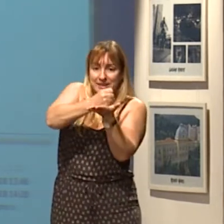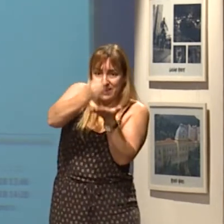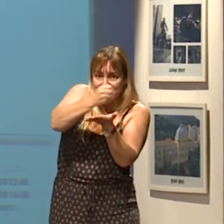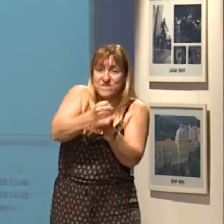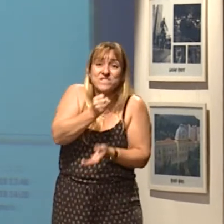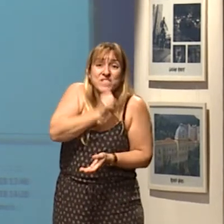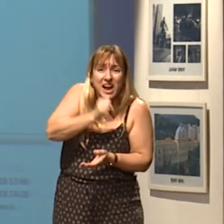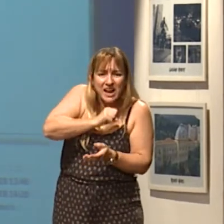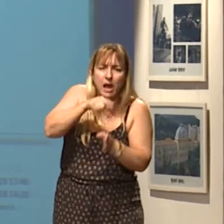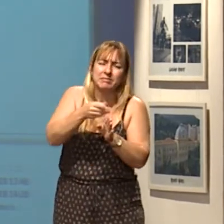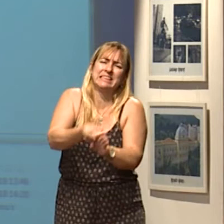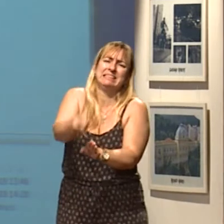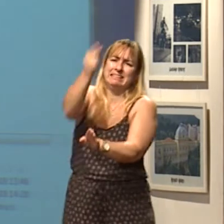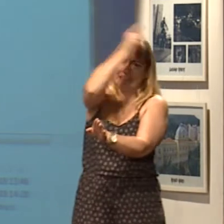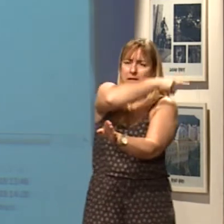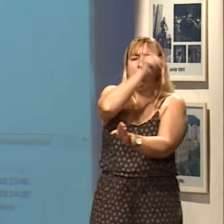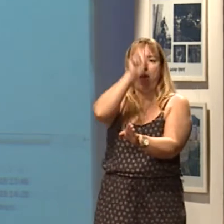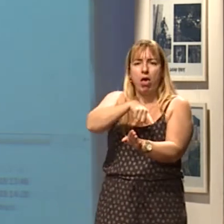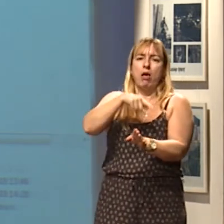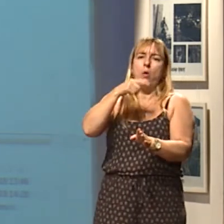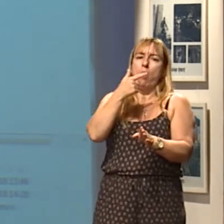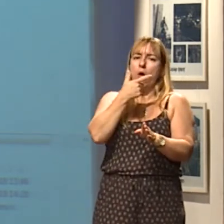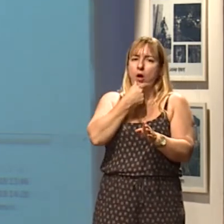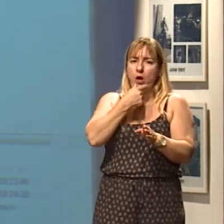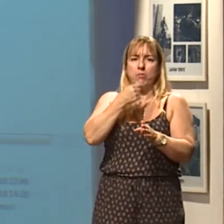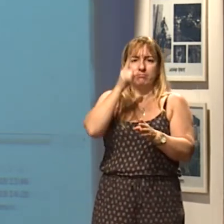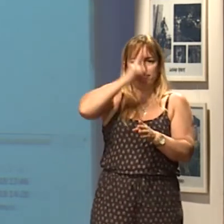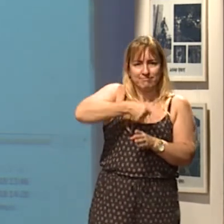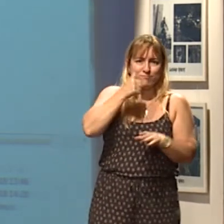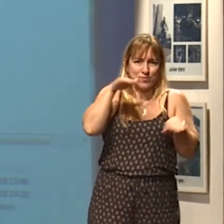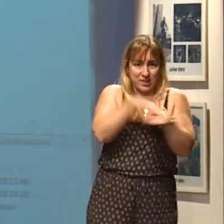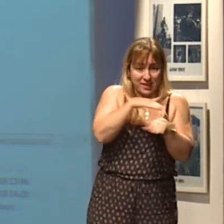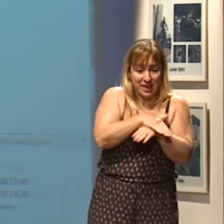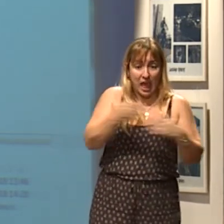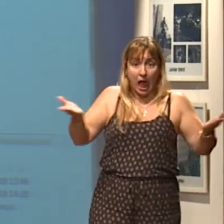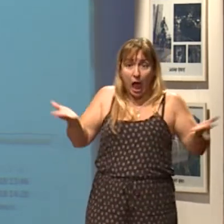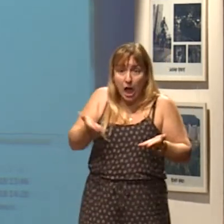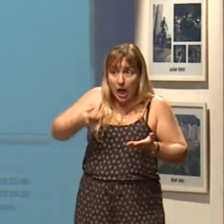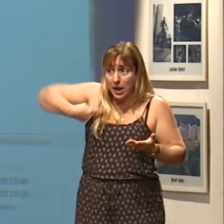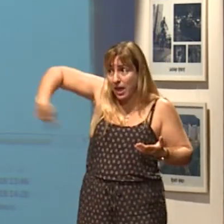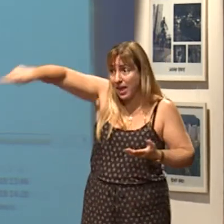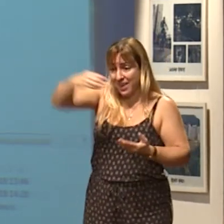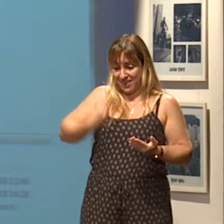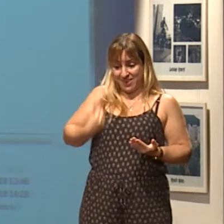machista. O Velho Testamento, você pode perceber que ele foi feito numa época muito anterior, onde as mulheres